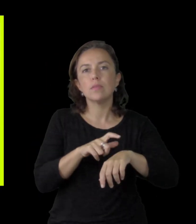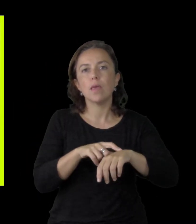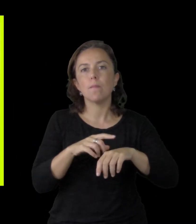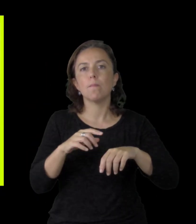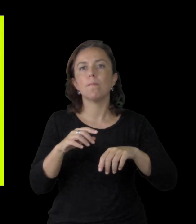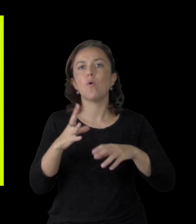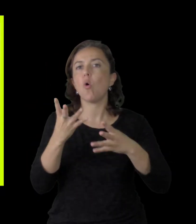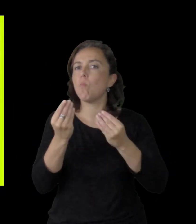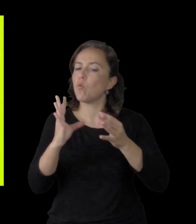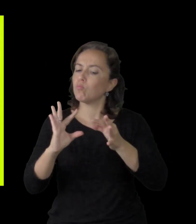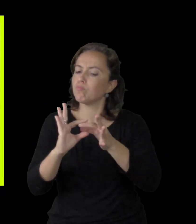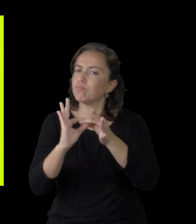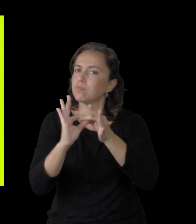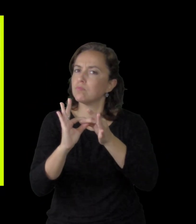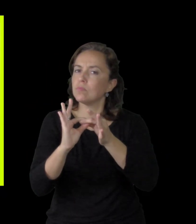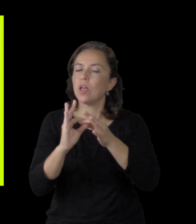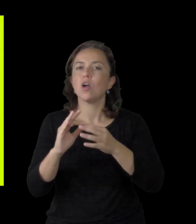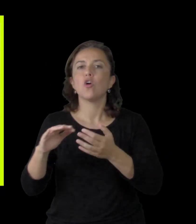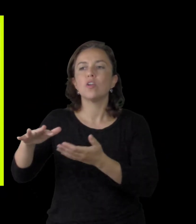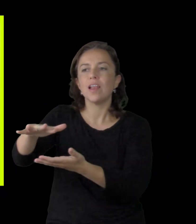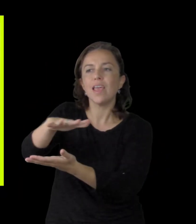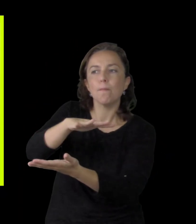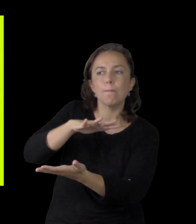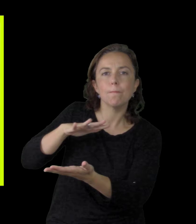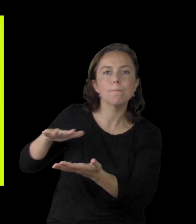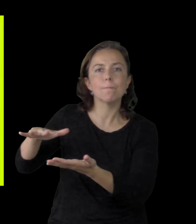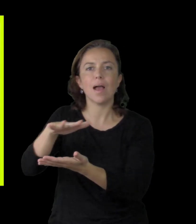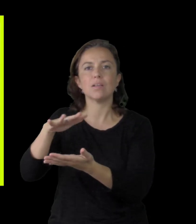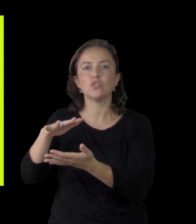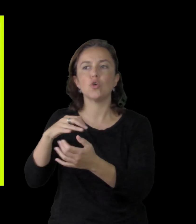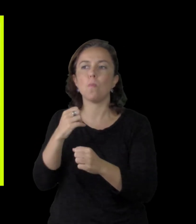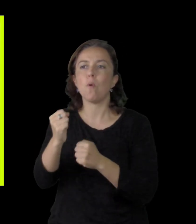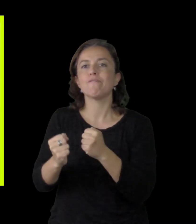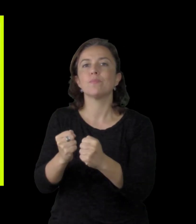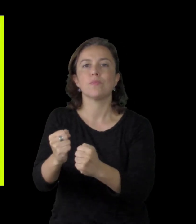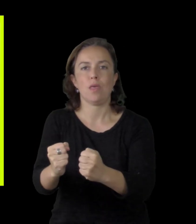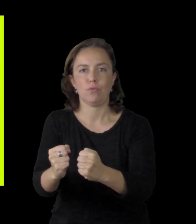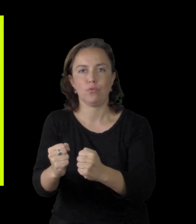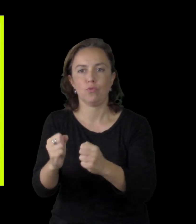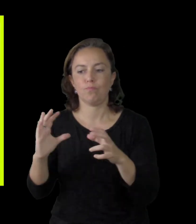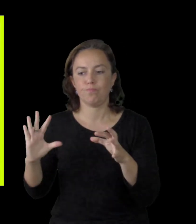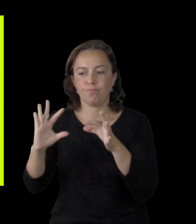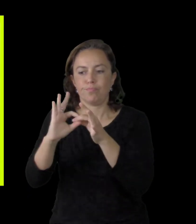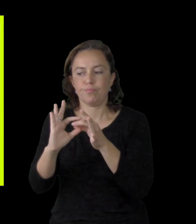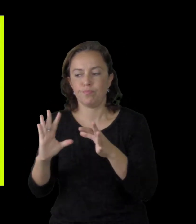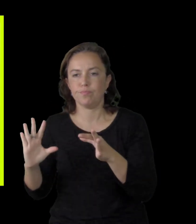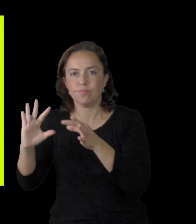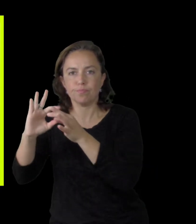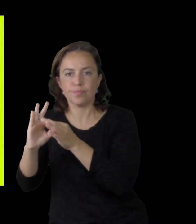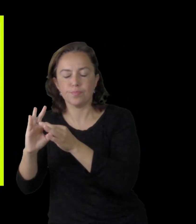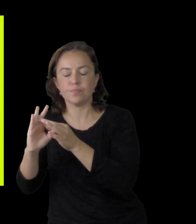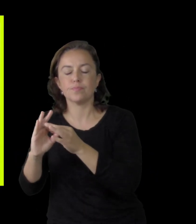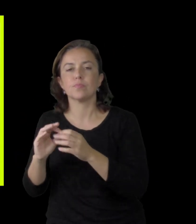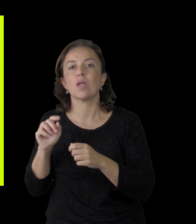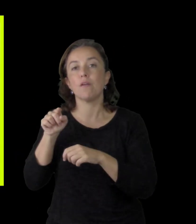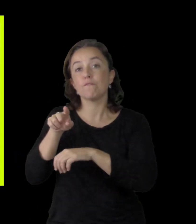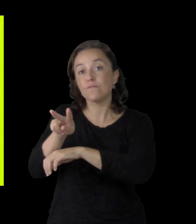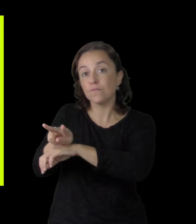íntimamente relacionado con el espacio y con el movimiento. Desde el punto de vista de la física, el